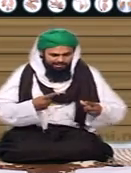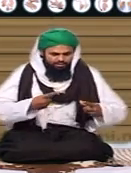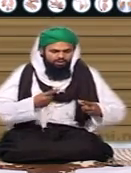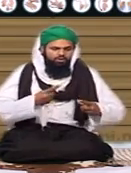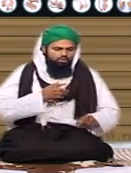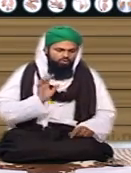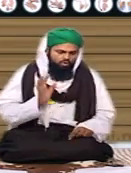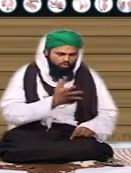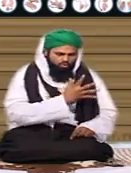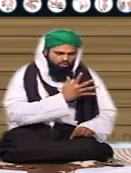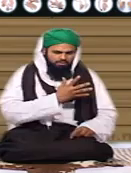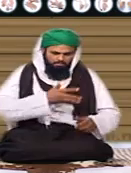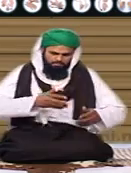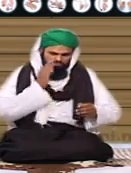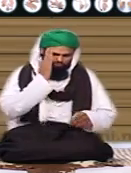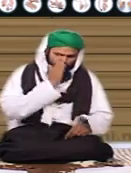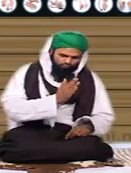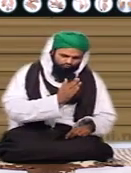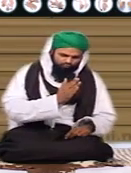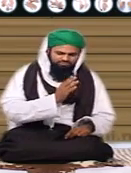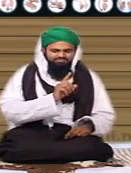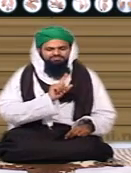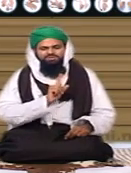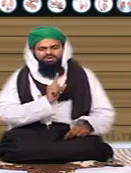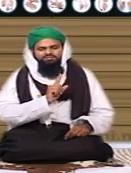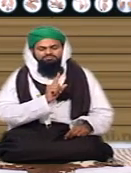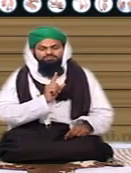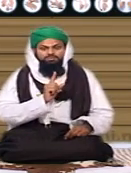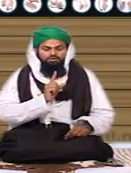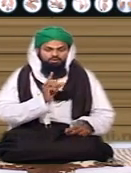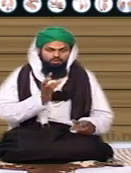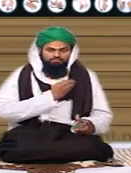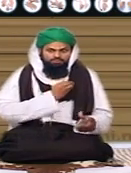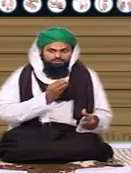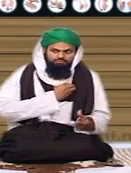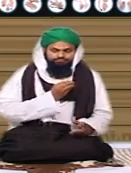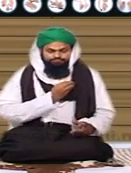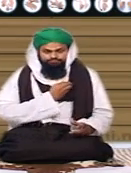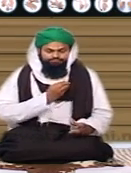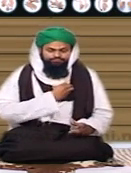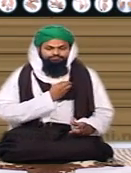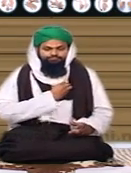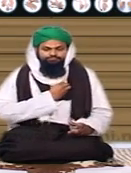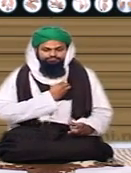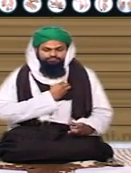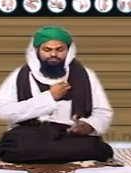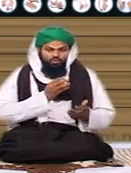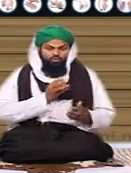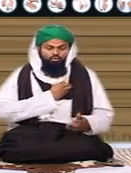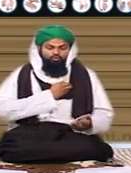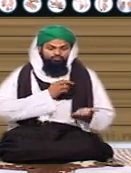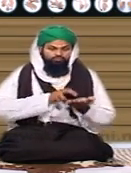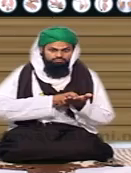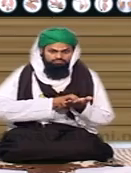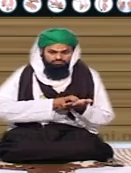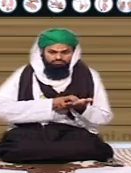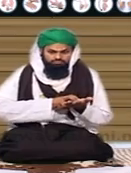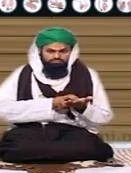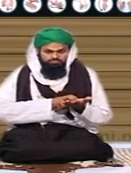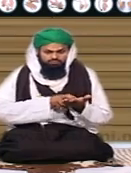یا ہاکی کا گیم کر رہا ہوگا؟ اس پر گزر کیا رہی ہوگی آپ خود اندازہ کر سکتے ہیں۔ وہ بڑا سراسیما اور خوف